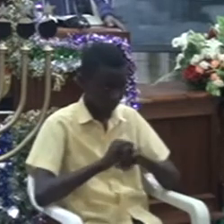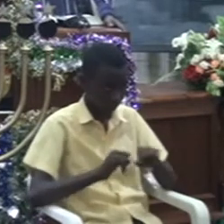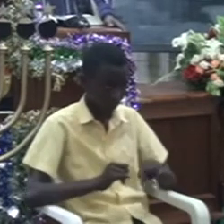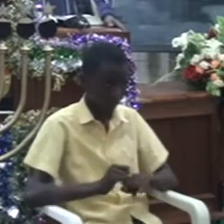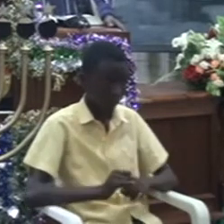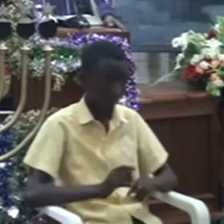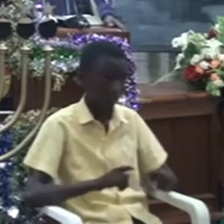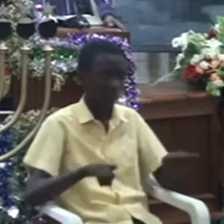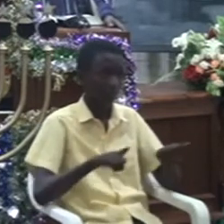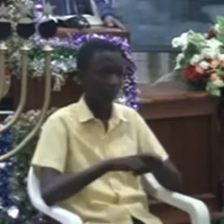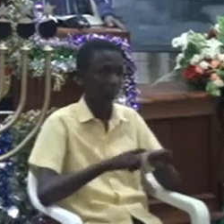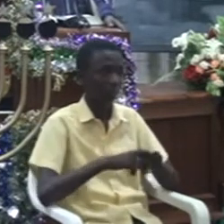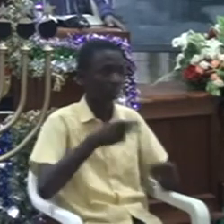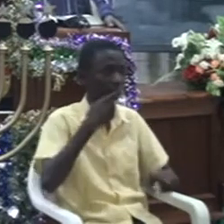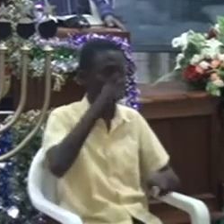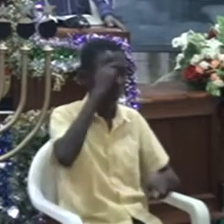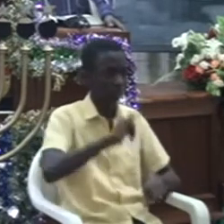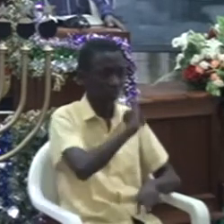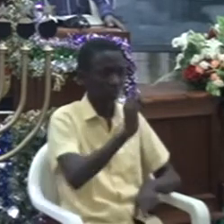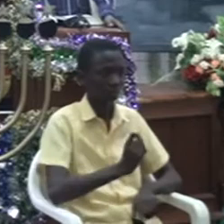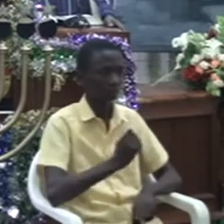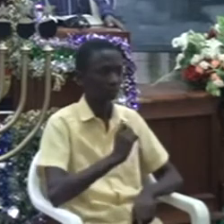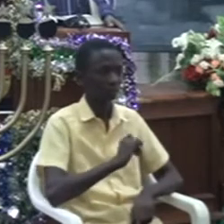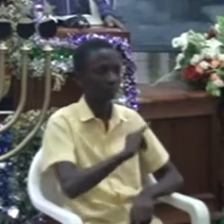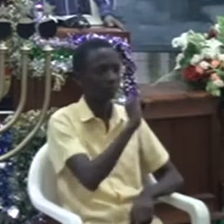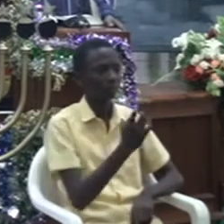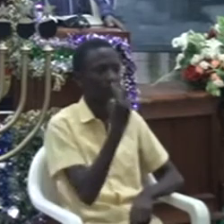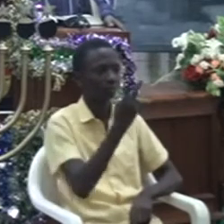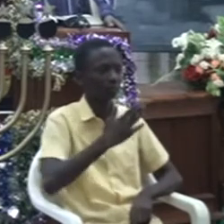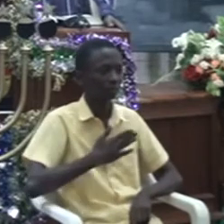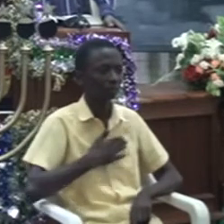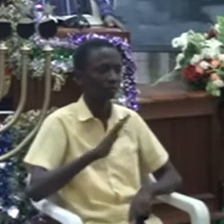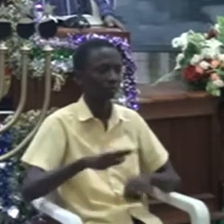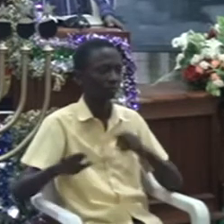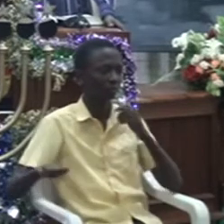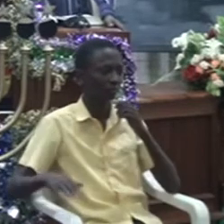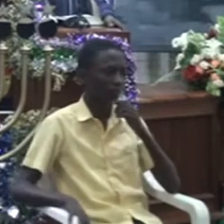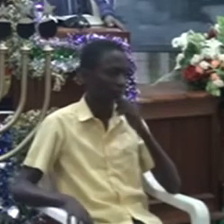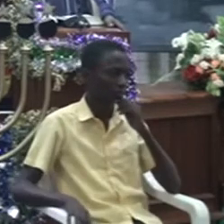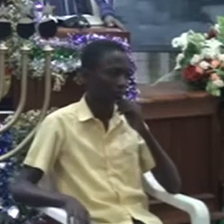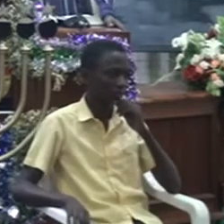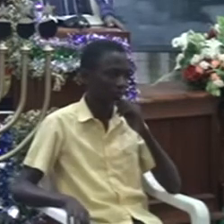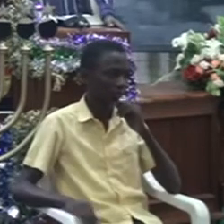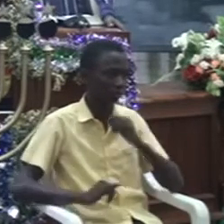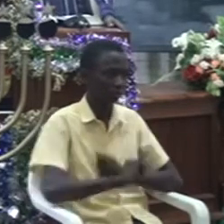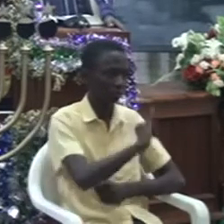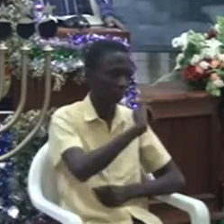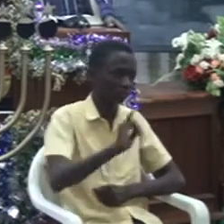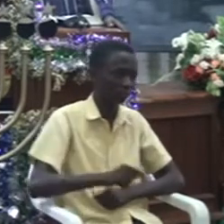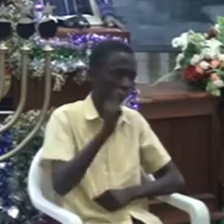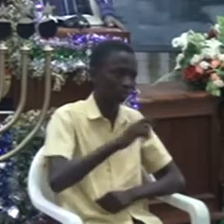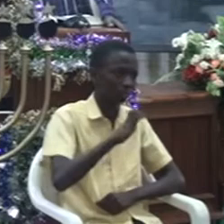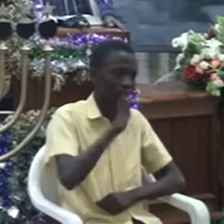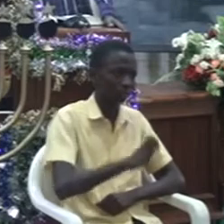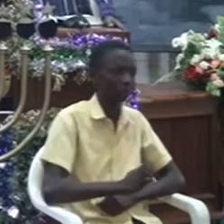en tant que parent, moi je vois mes enfants. Nikasema kama vile mzazi ninapoona watoto wangu hivi, je dois être certain